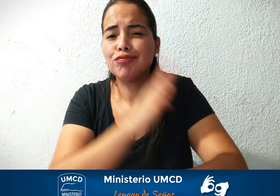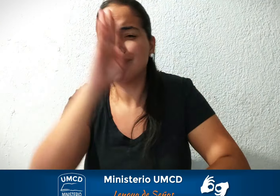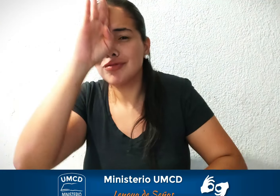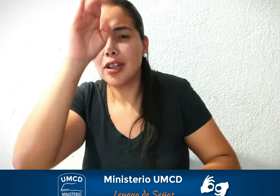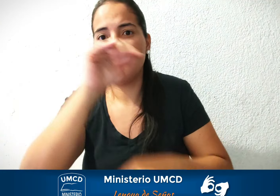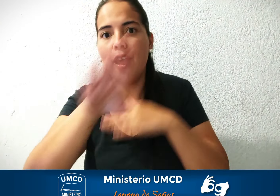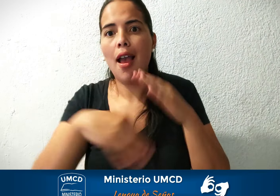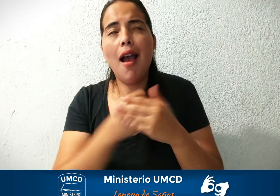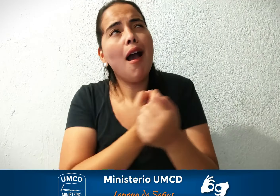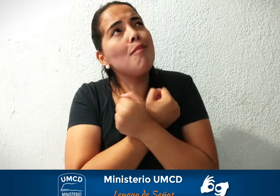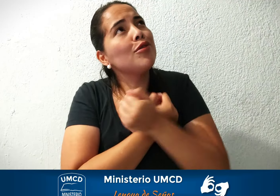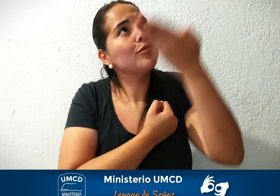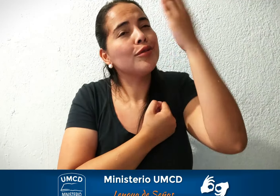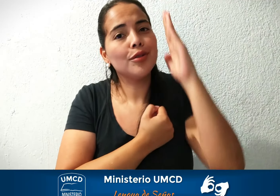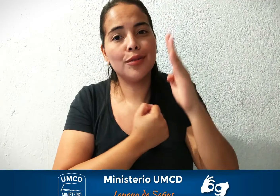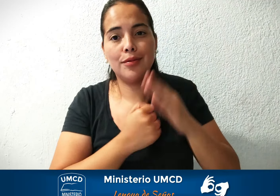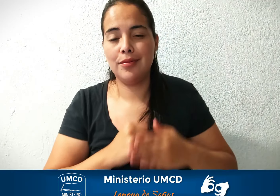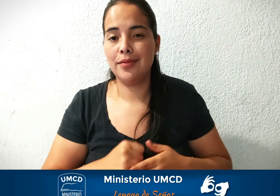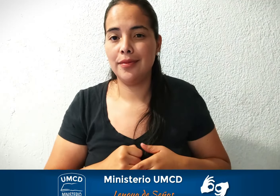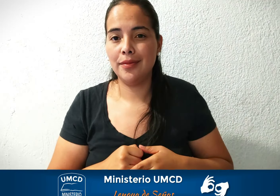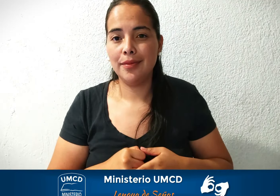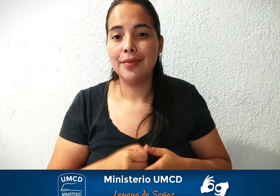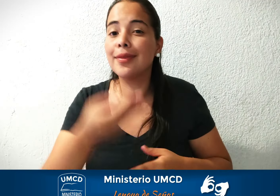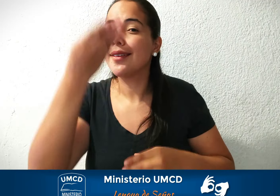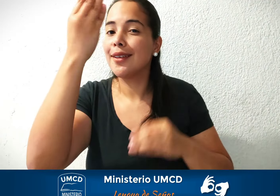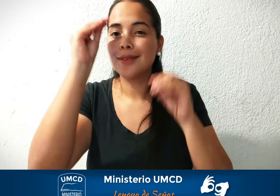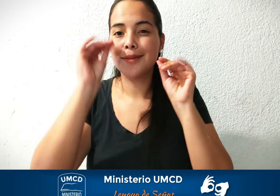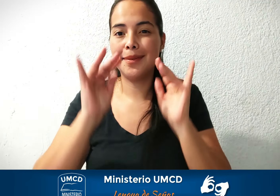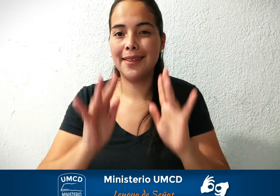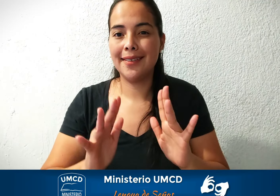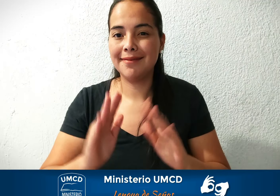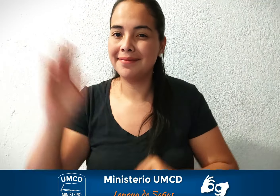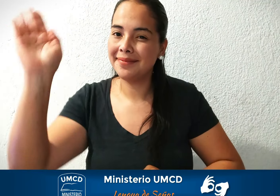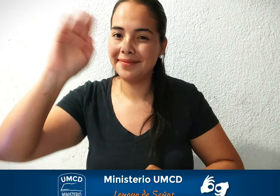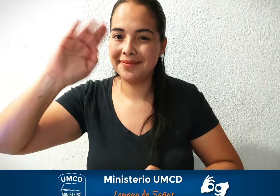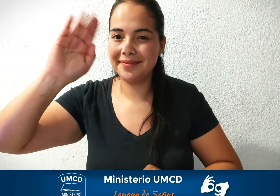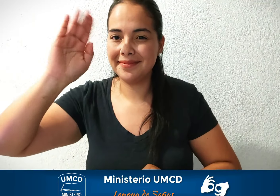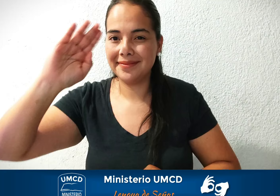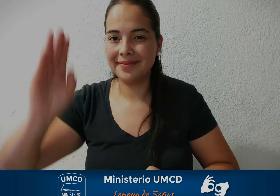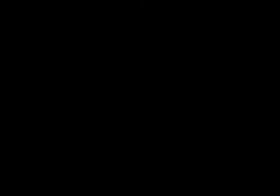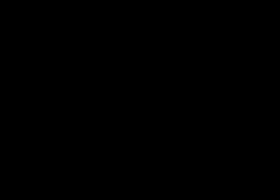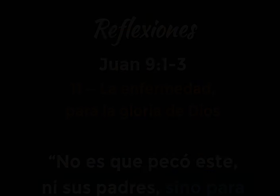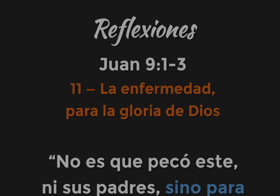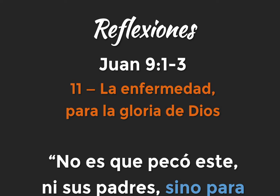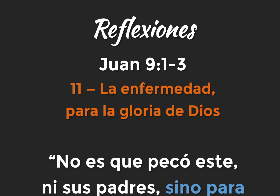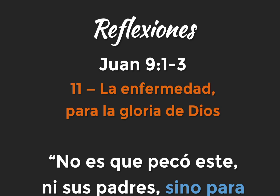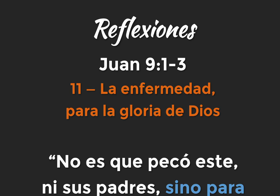carácter, lo amen y lo adoren. Que Dios nos bendiga. Hasta luego.